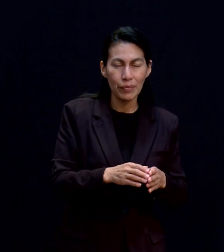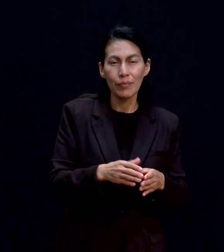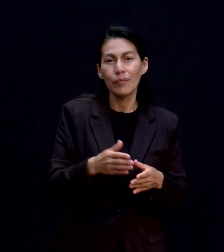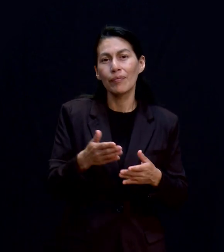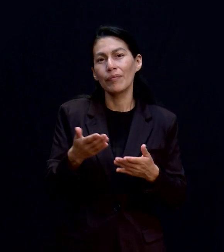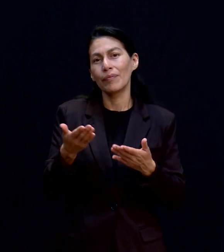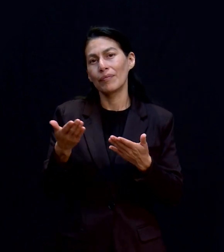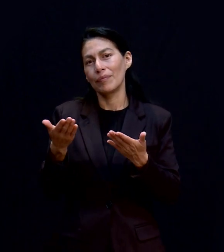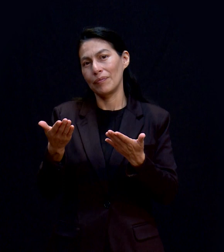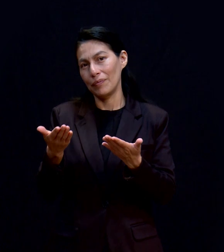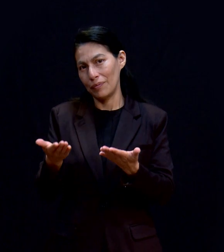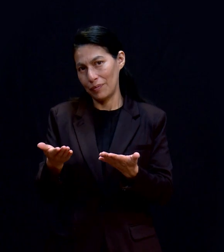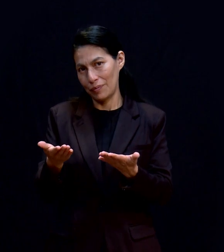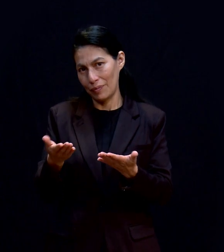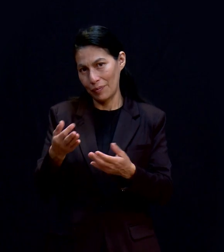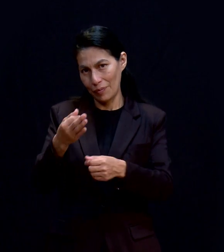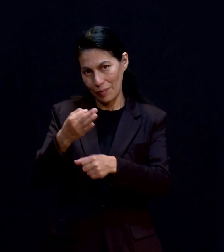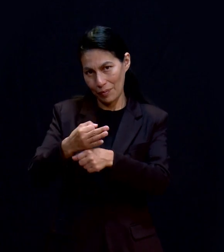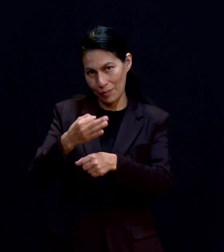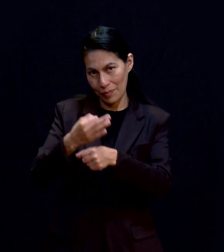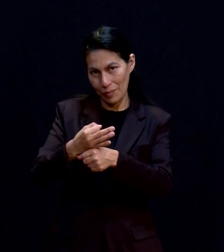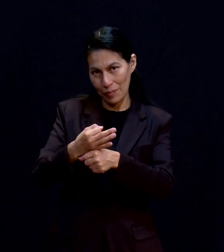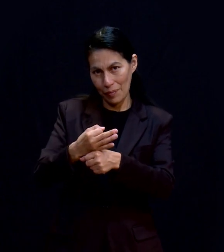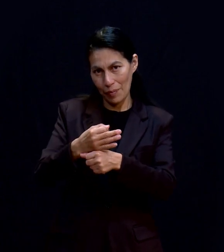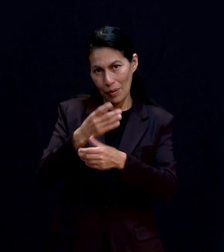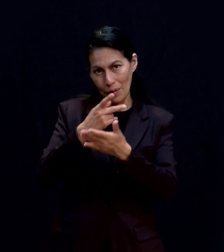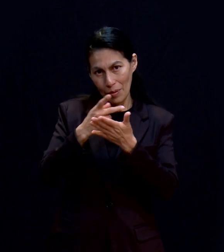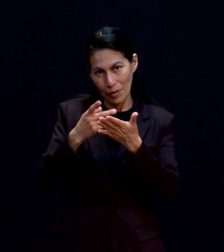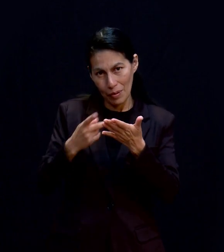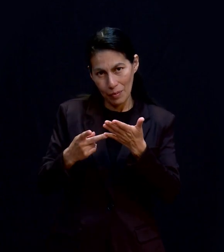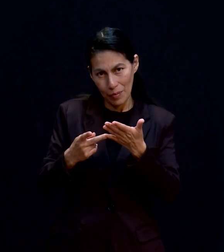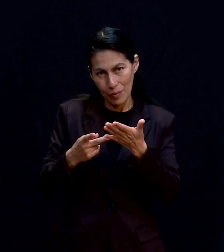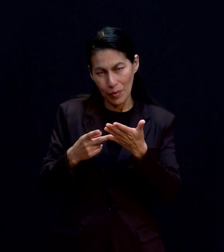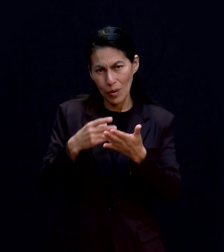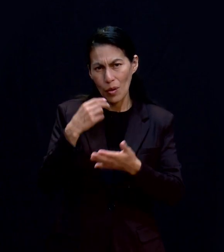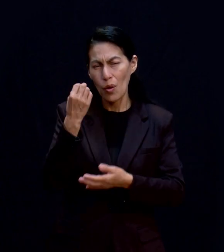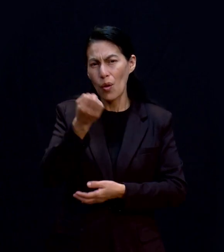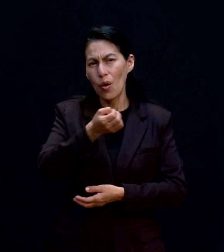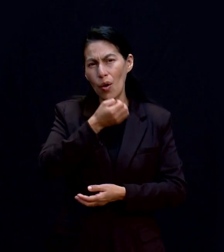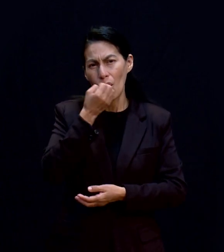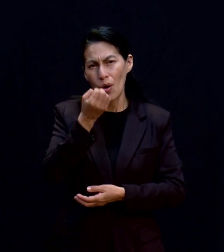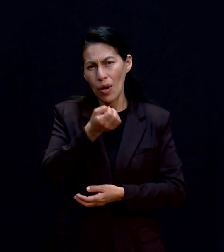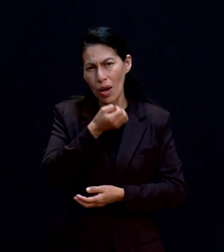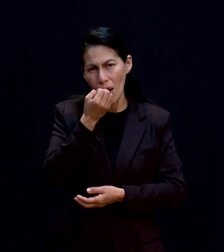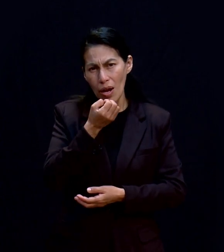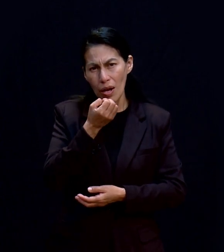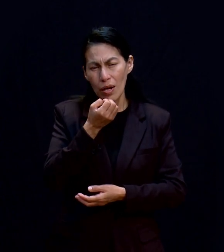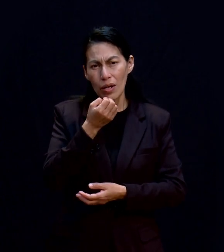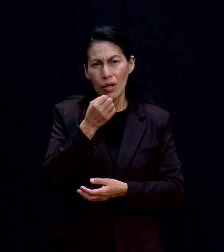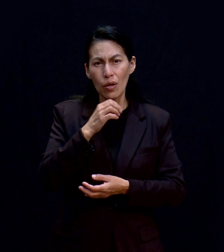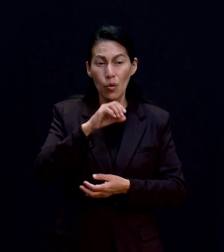palabra queridos en este programa acostumbramos a orar los unos por los otros